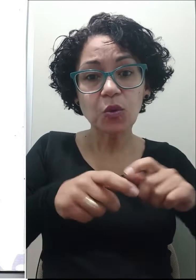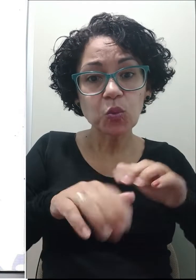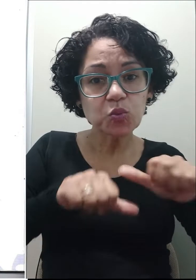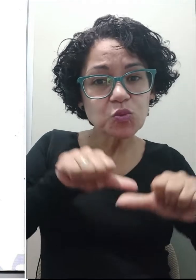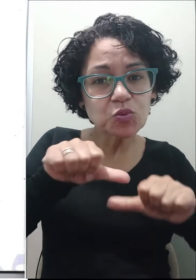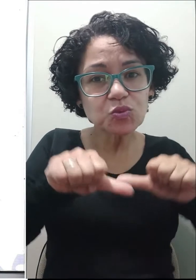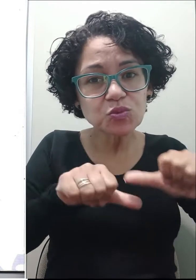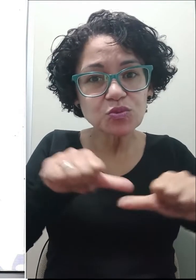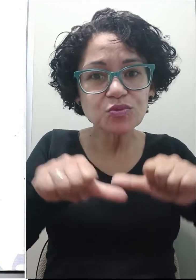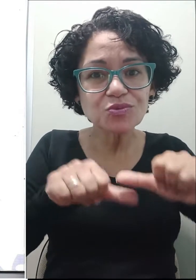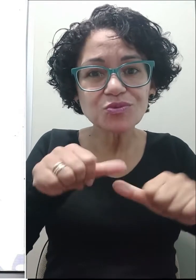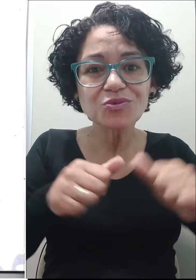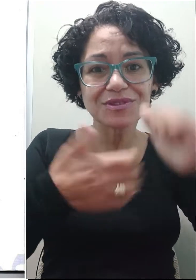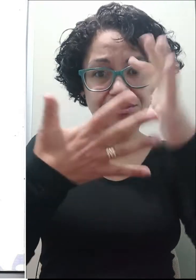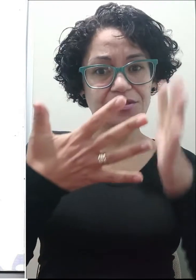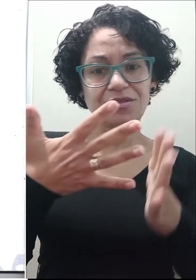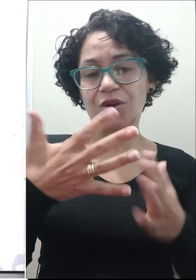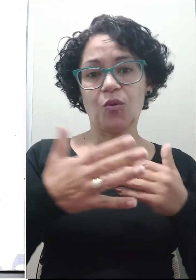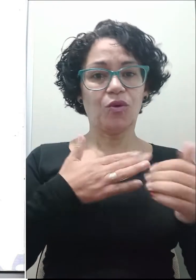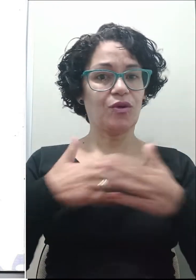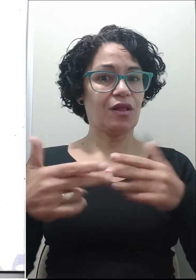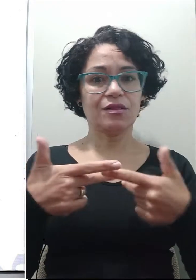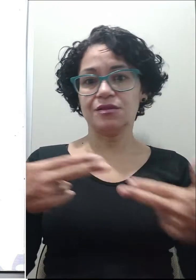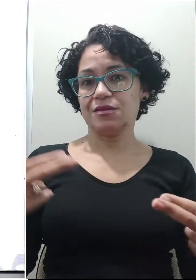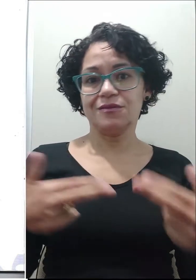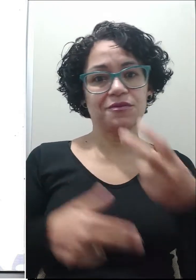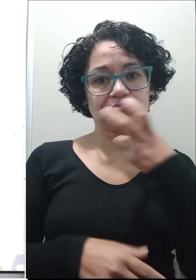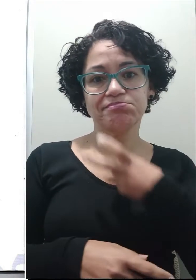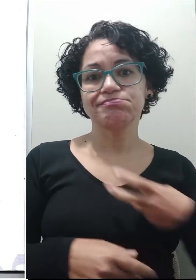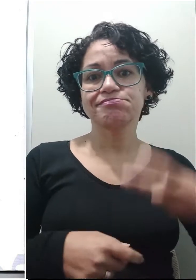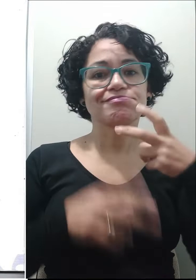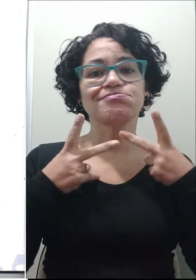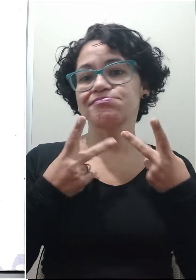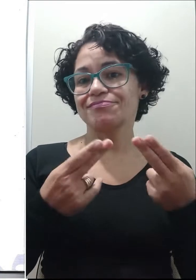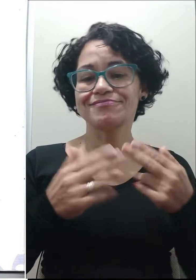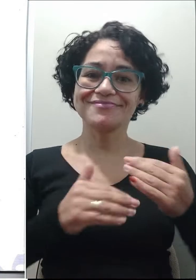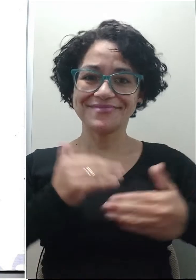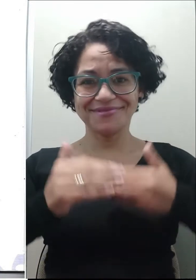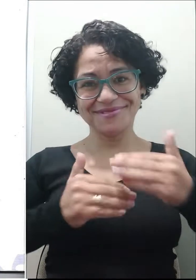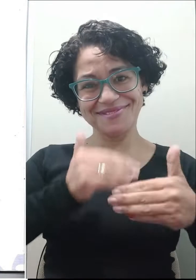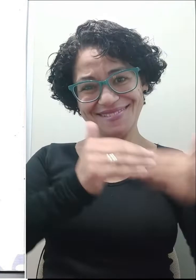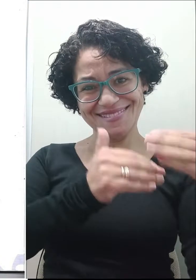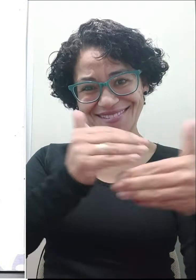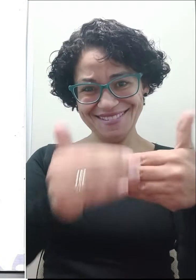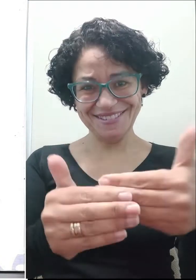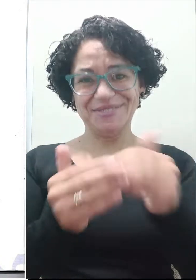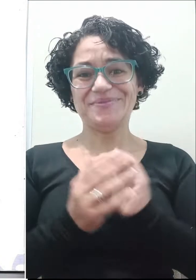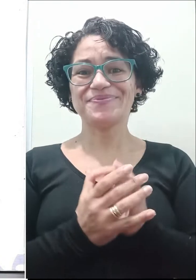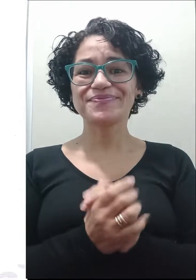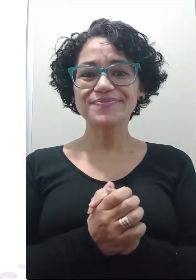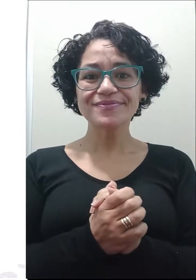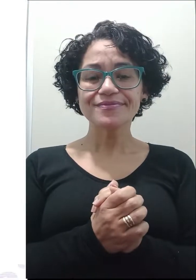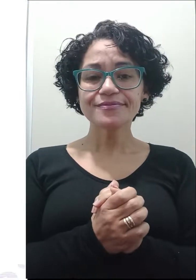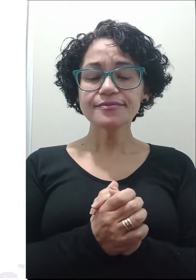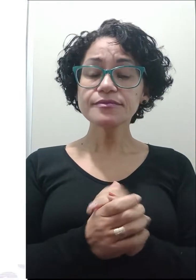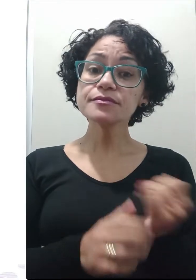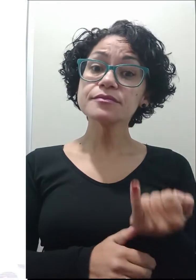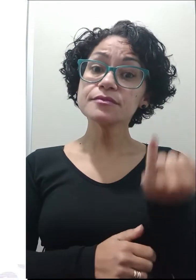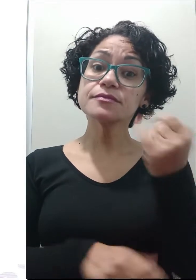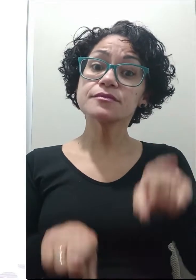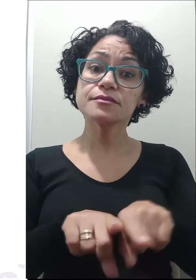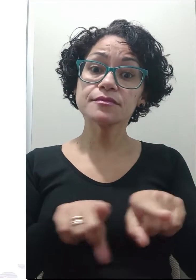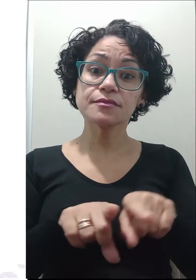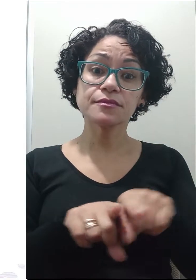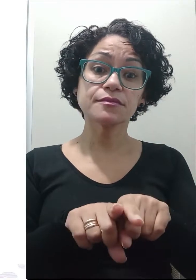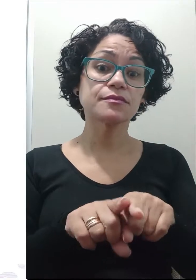se modificando, como qualquer outra língua oral que se modifica com o passar dos anos. É